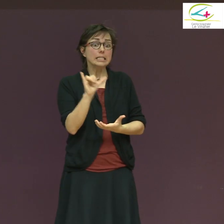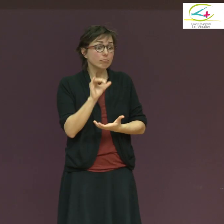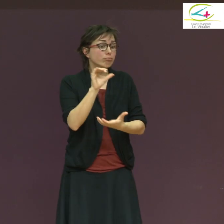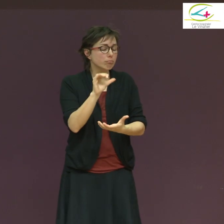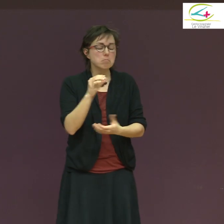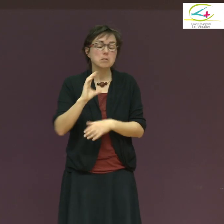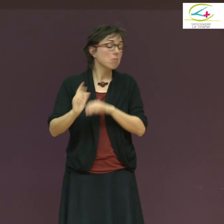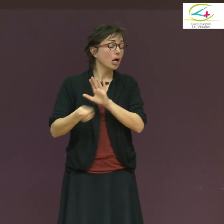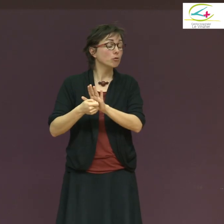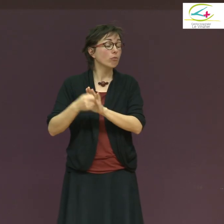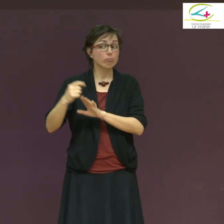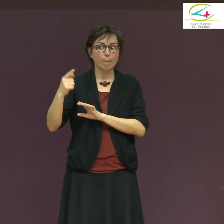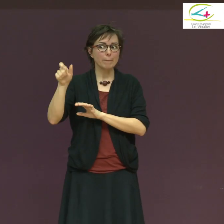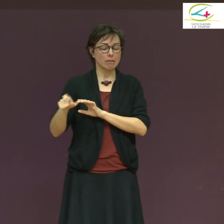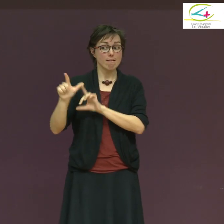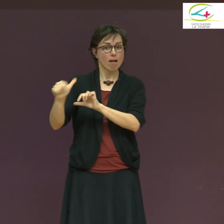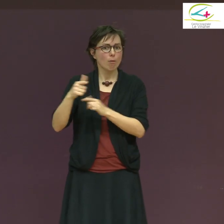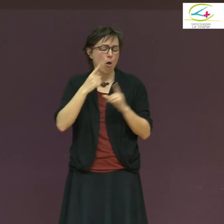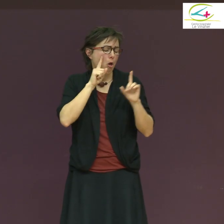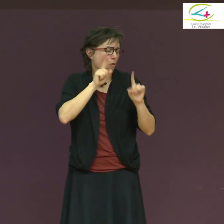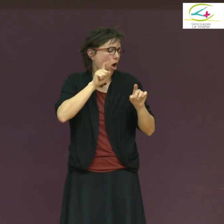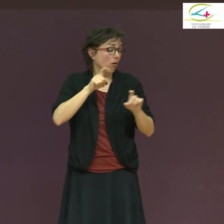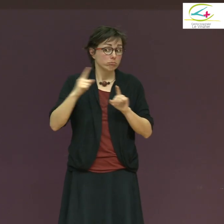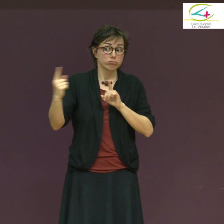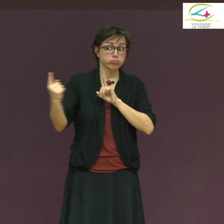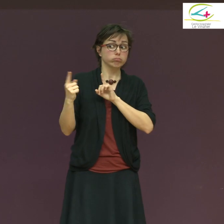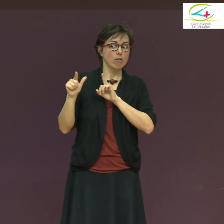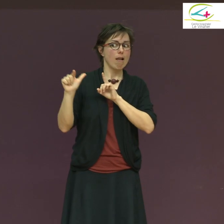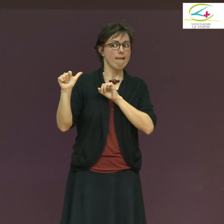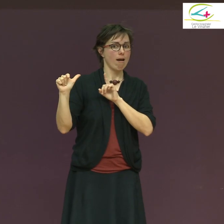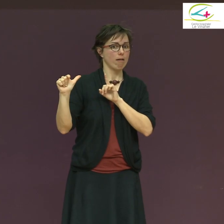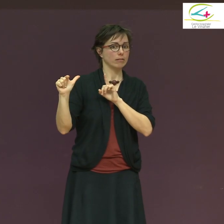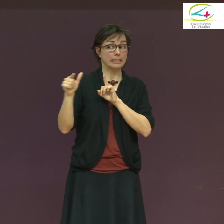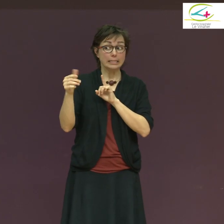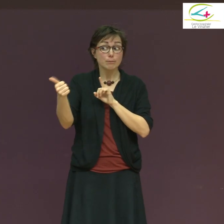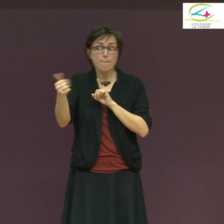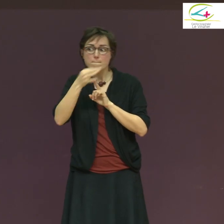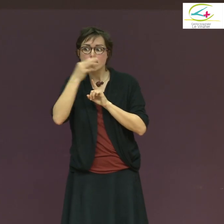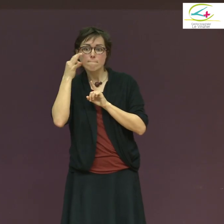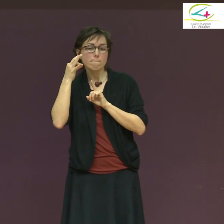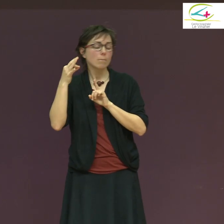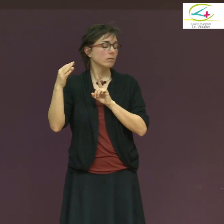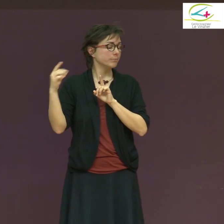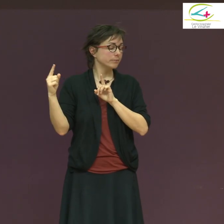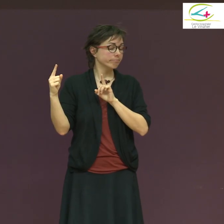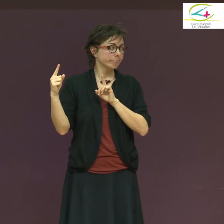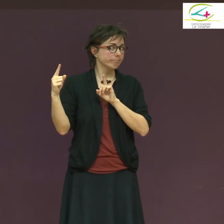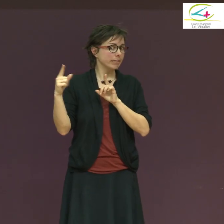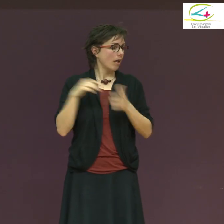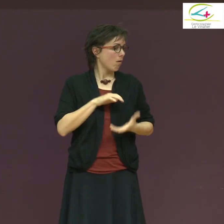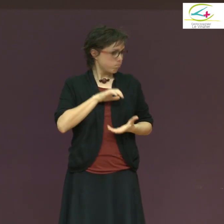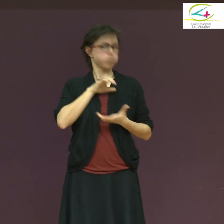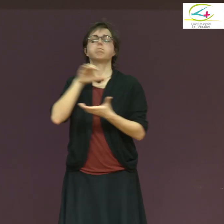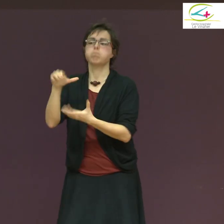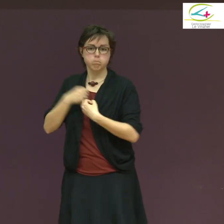rester à côté de nous alors qu'on pleure, qui dit rien mais qui est là. Et on lui balance. Et là, je vous assure, physiquement,